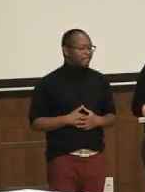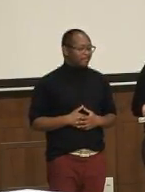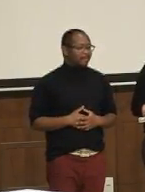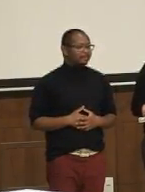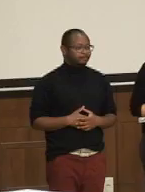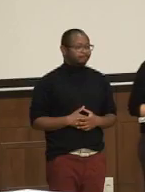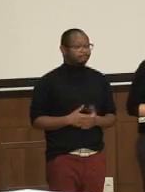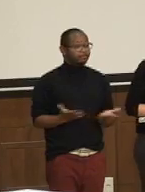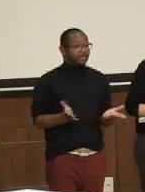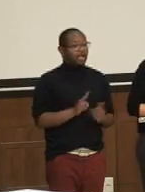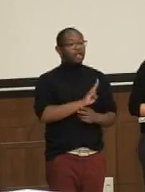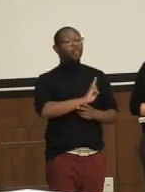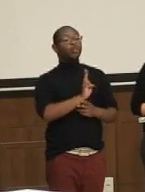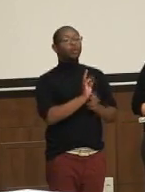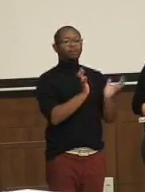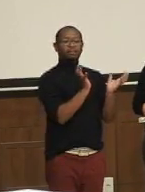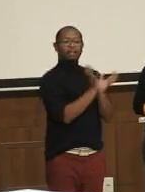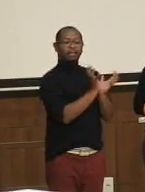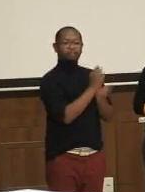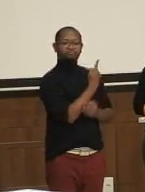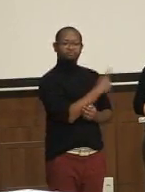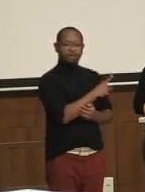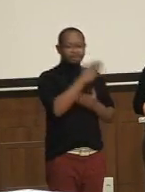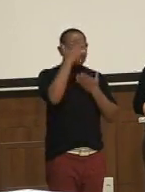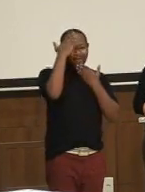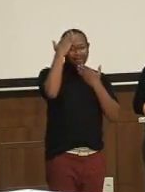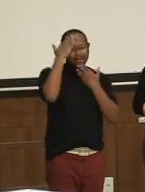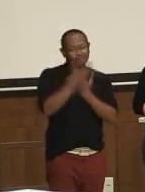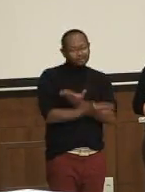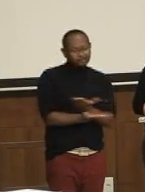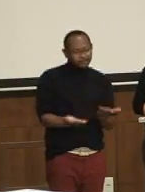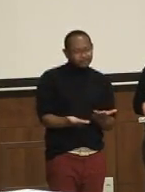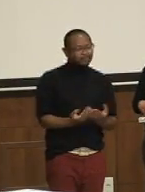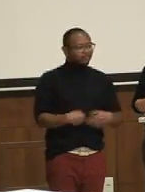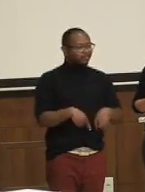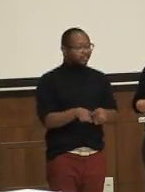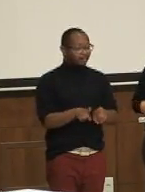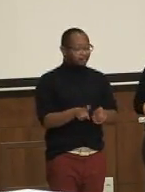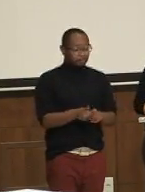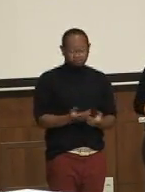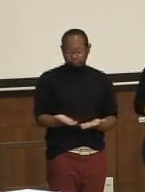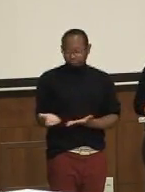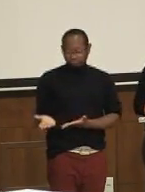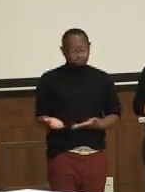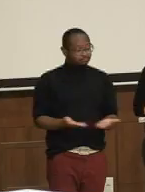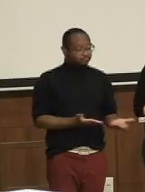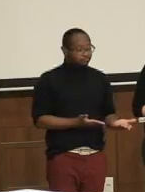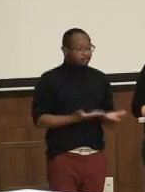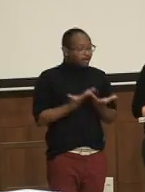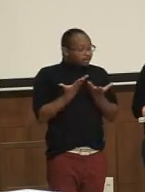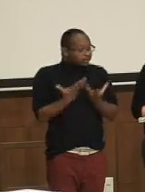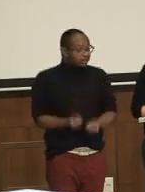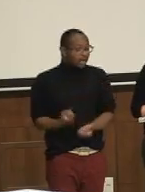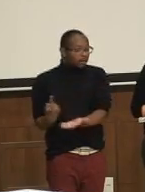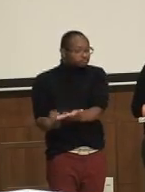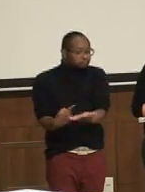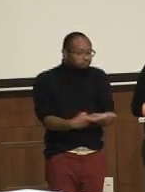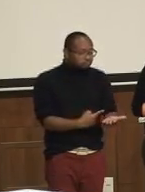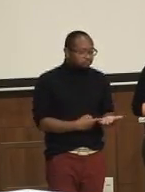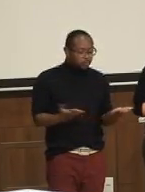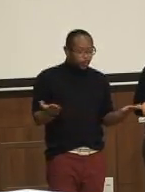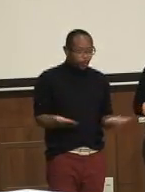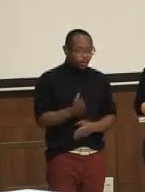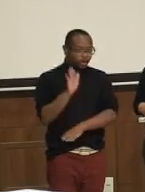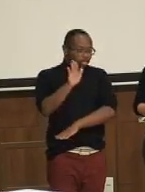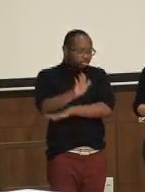Faço esse nome da comissão, tá, gente? Aos candidatos, por aceitar o convite, por vir essa tarde